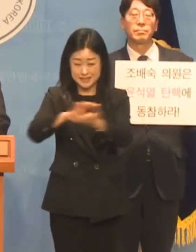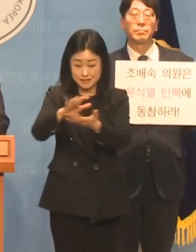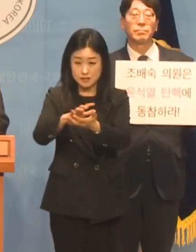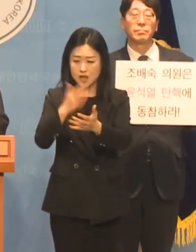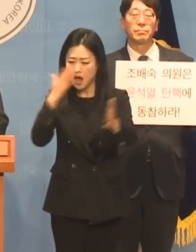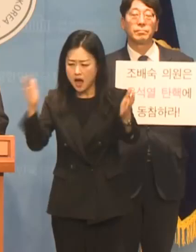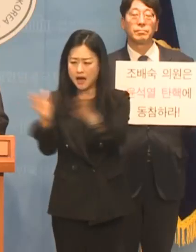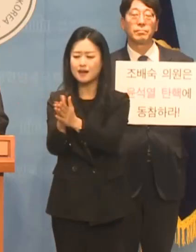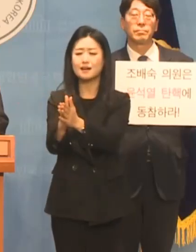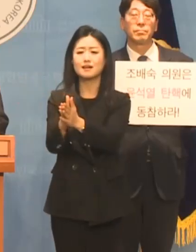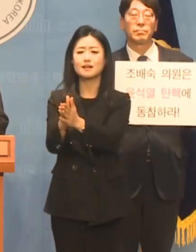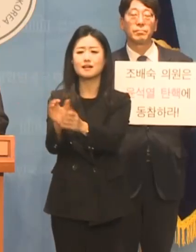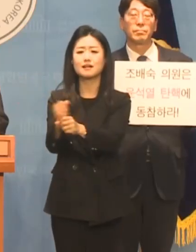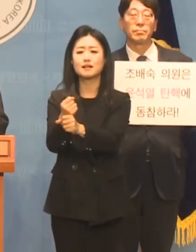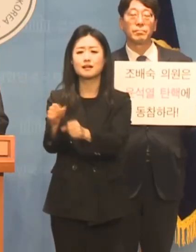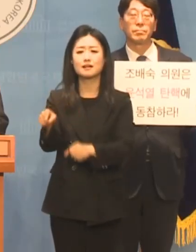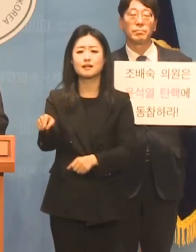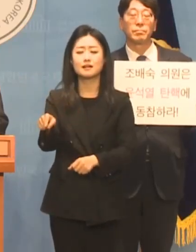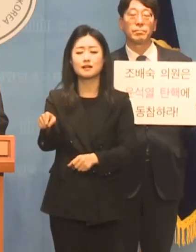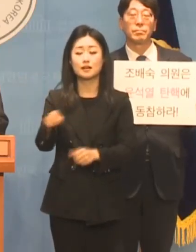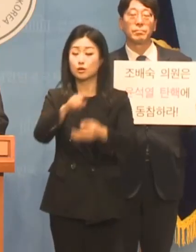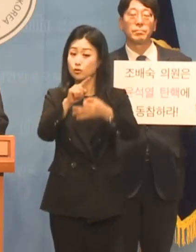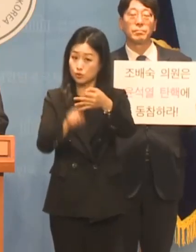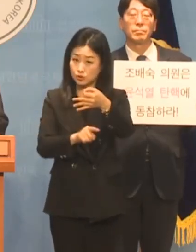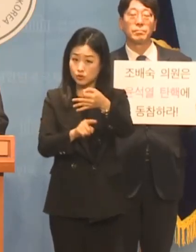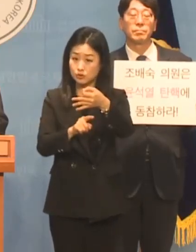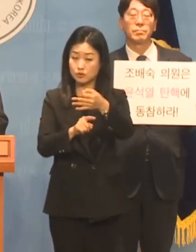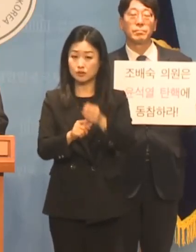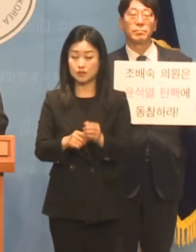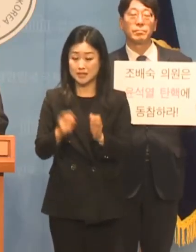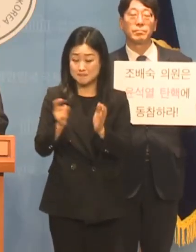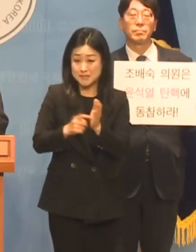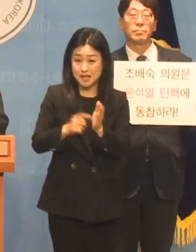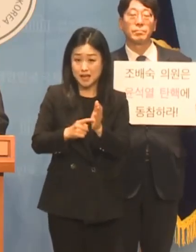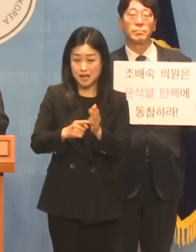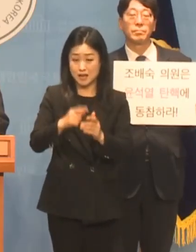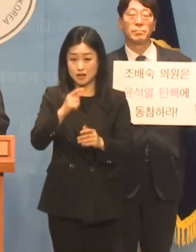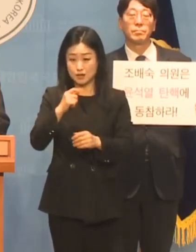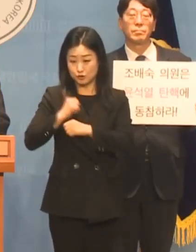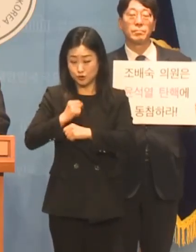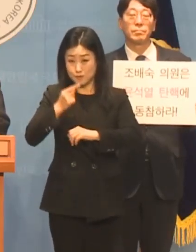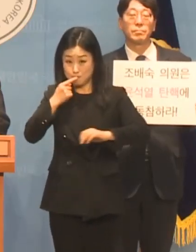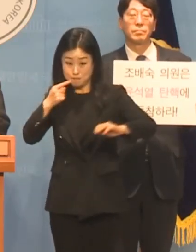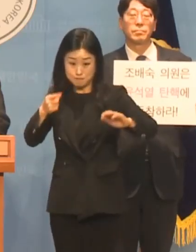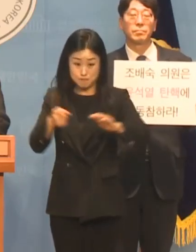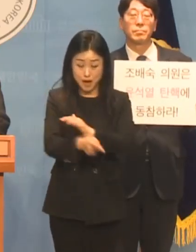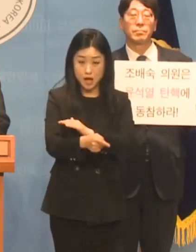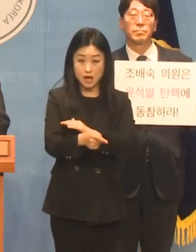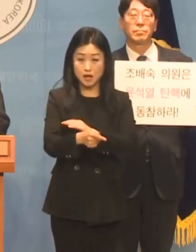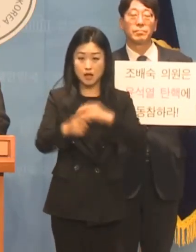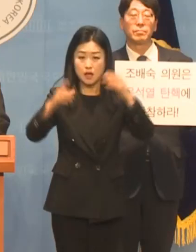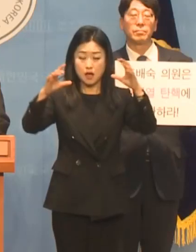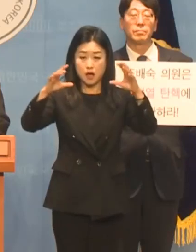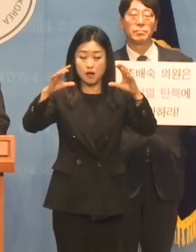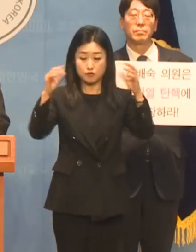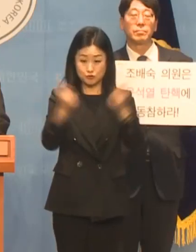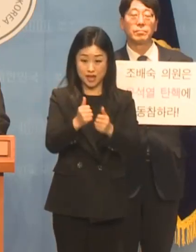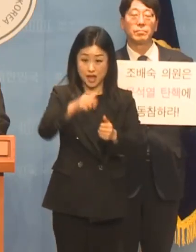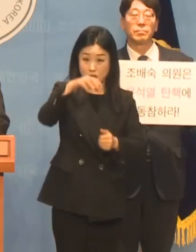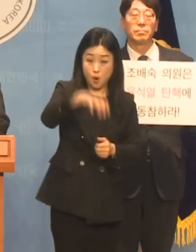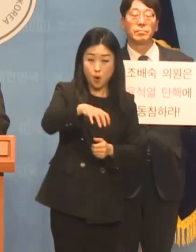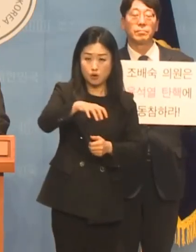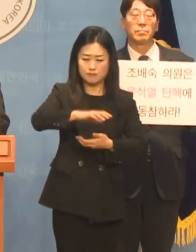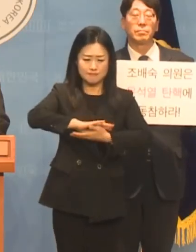않았다. 윤석열 정권이 획책한 비상계엄은 헌정질서를 파괴하는 군사 반란